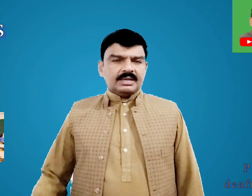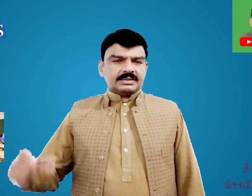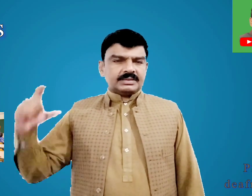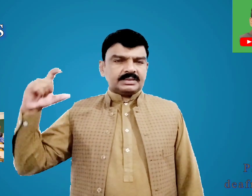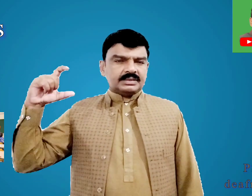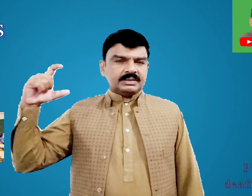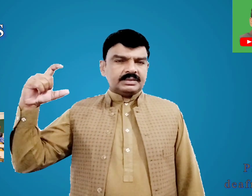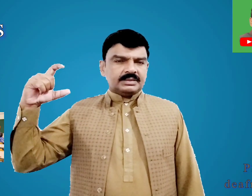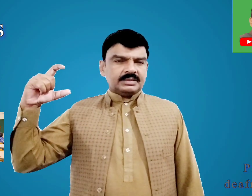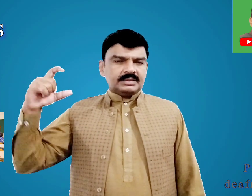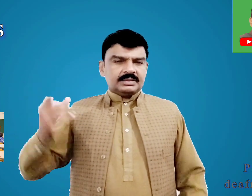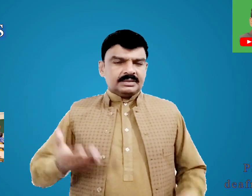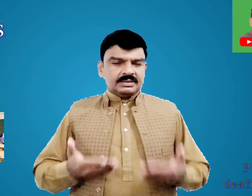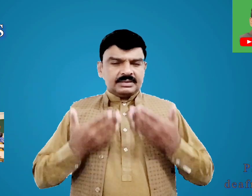क्लास